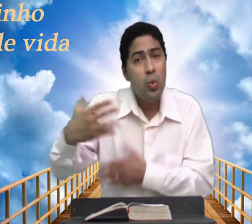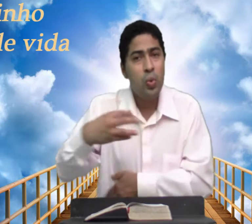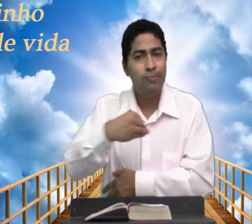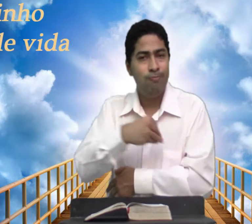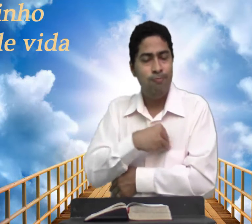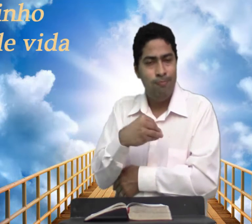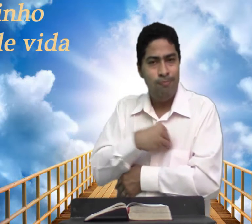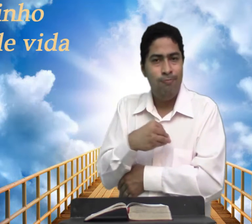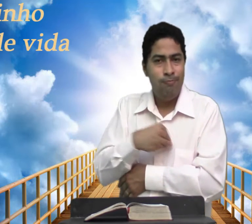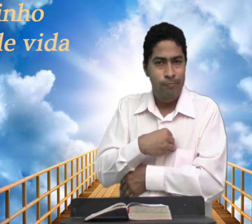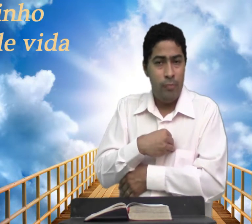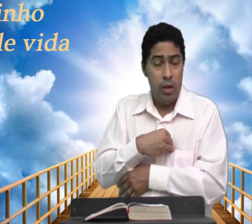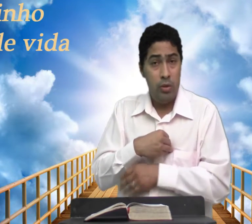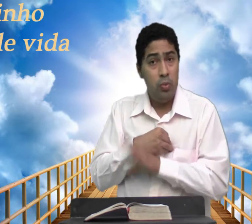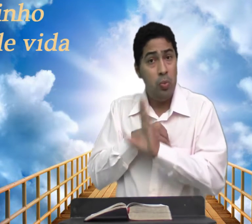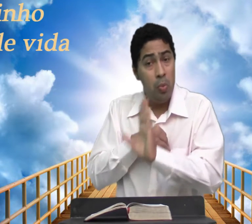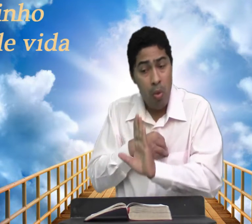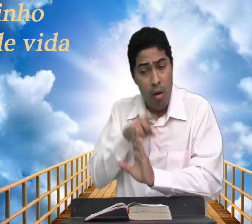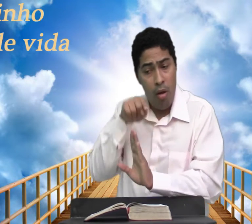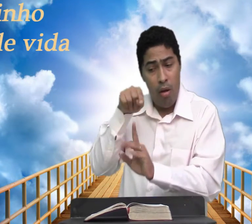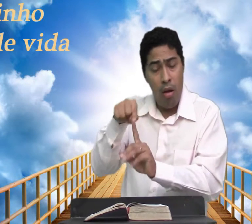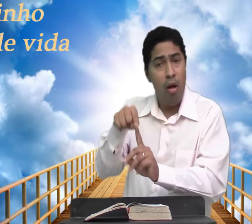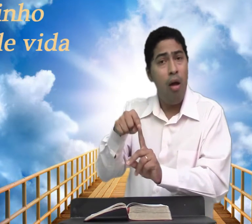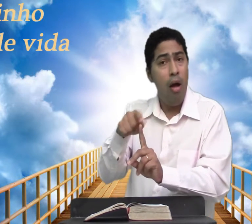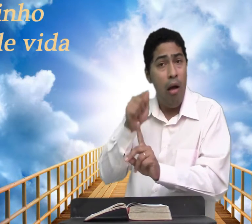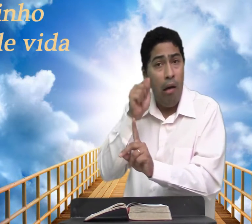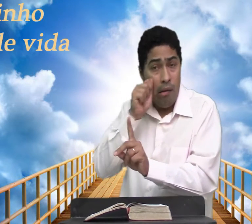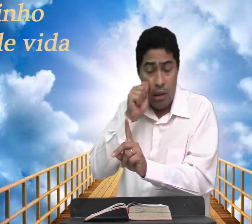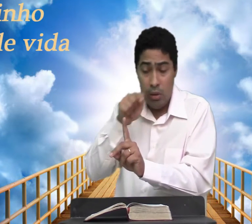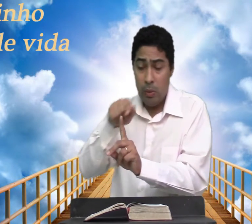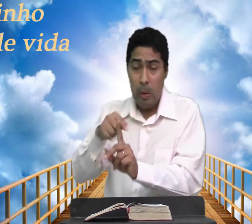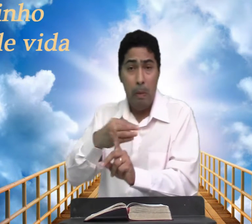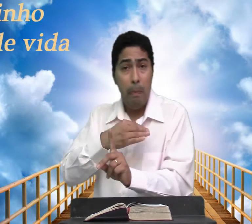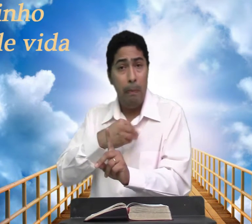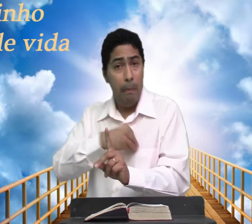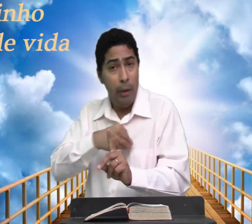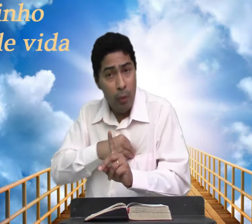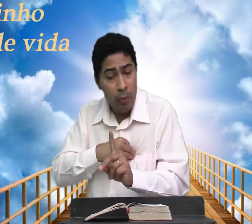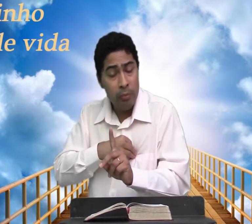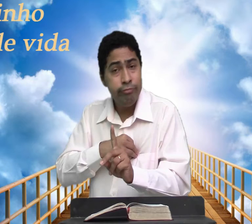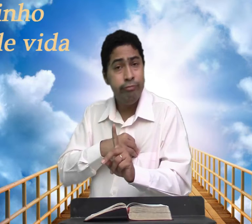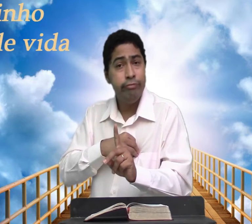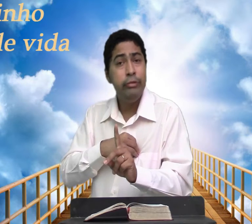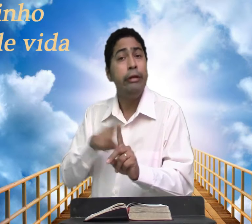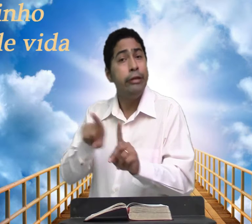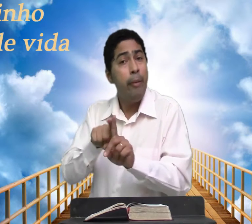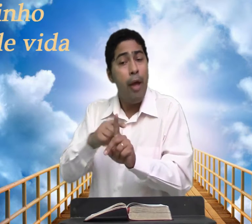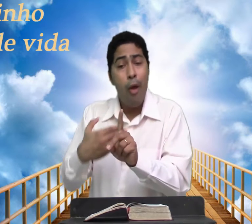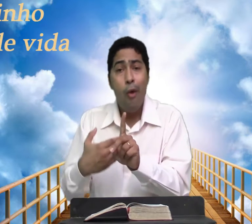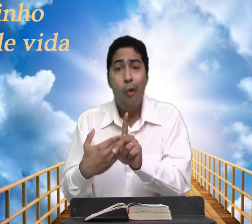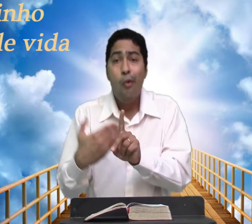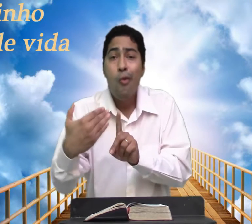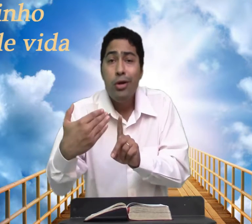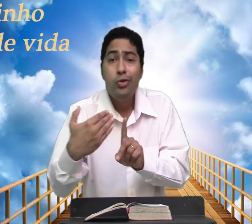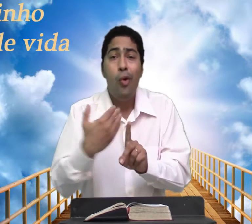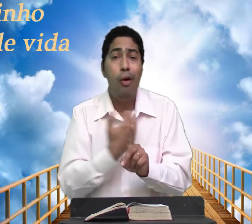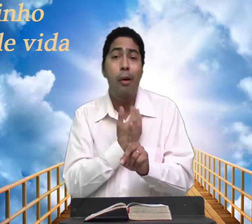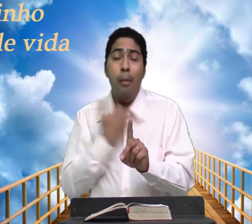Deus criou e também foi através dele que iniciou-se todos os pecados. E ele foi o primeiro que iniciou